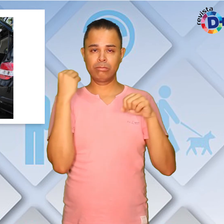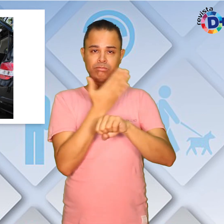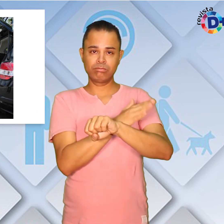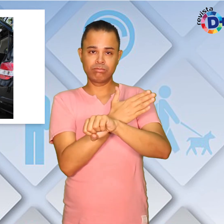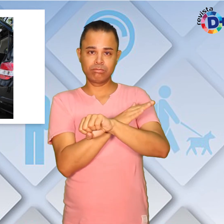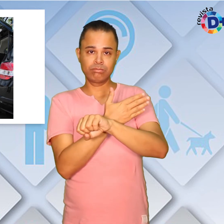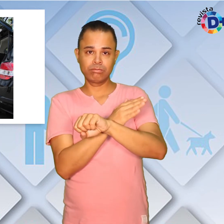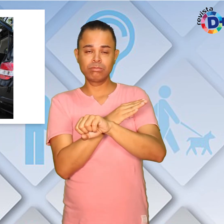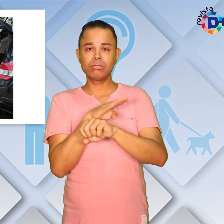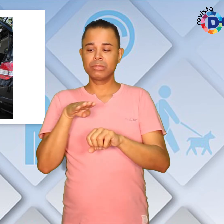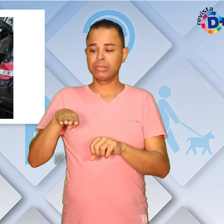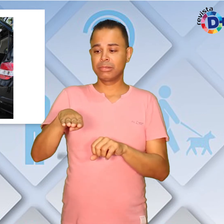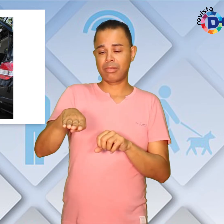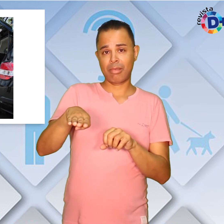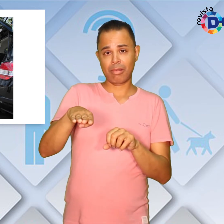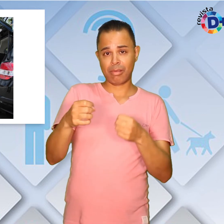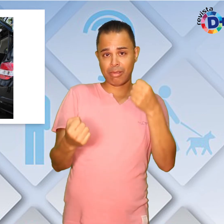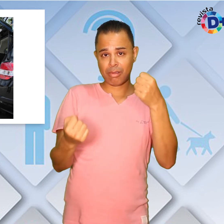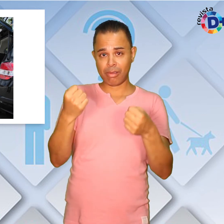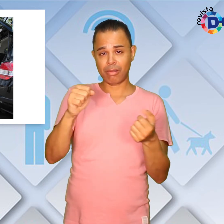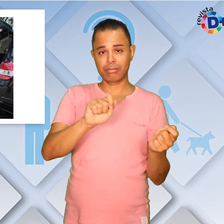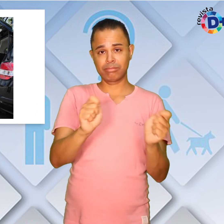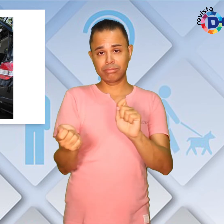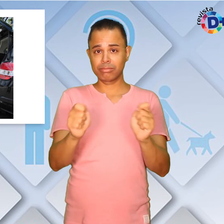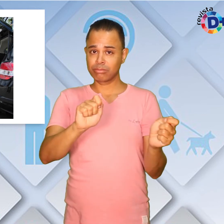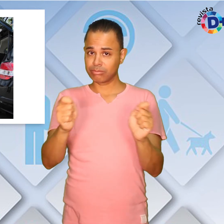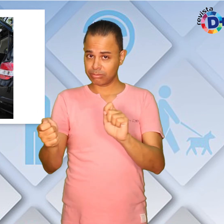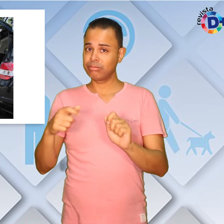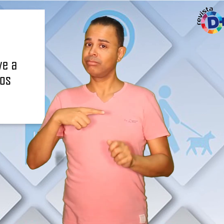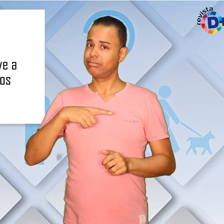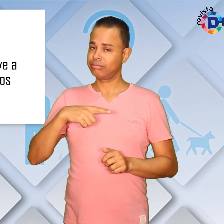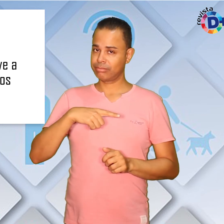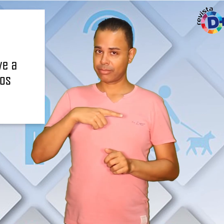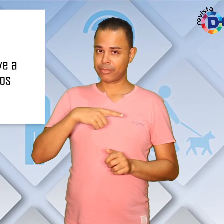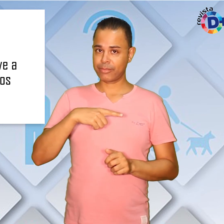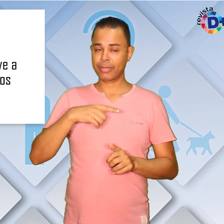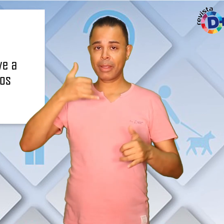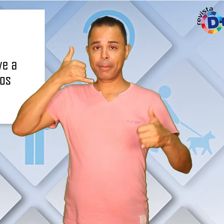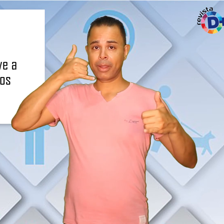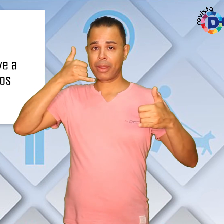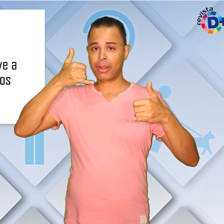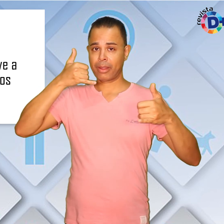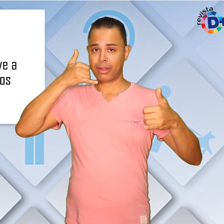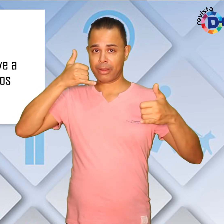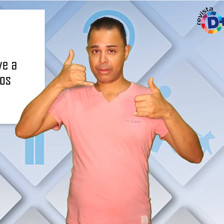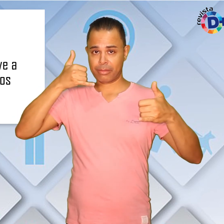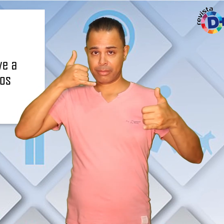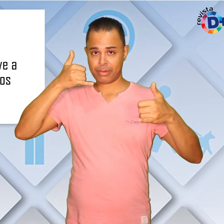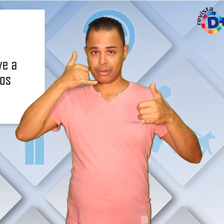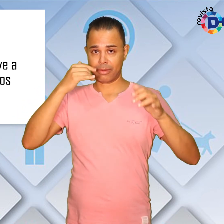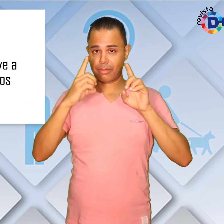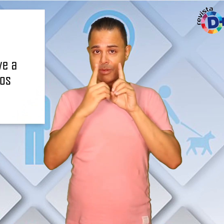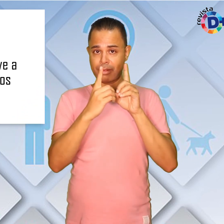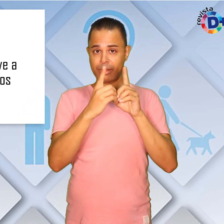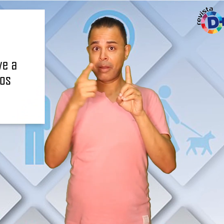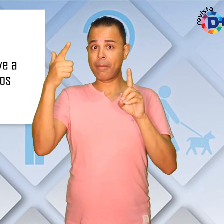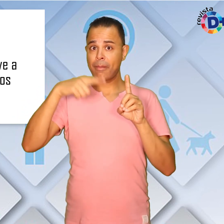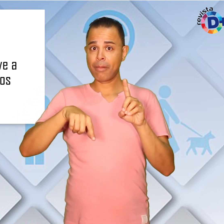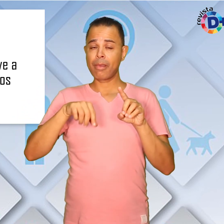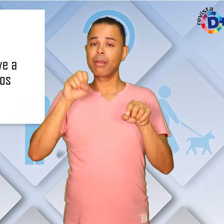veículos adaptados já a central telefônica do atende foi reforçada com